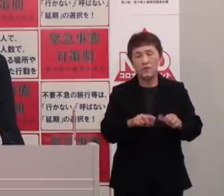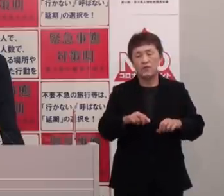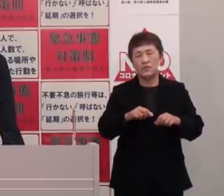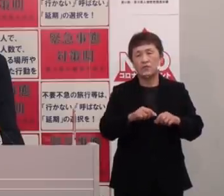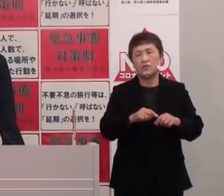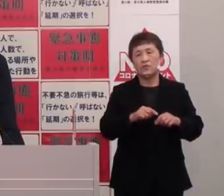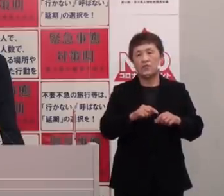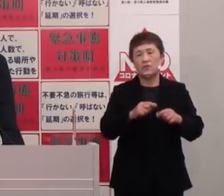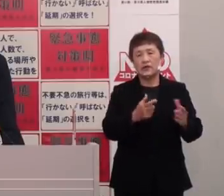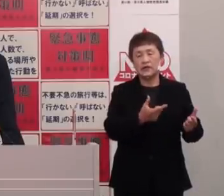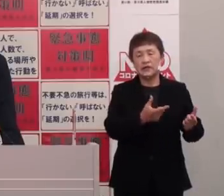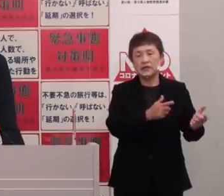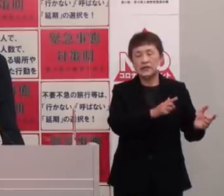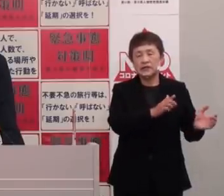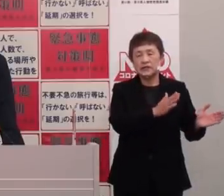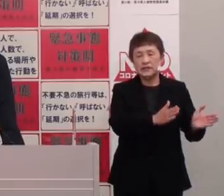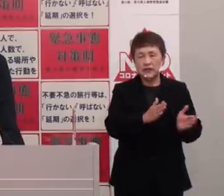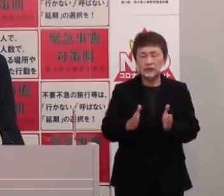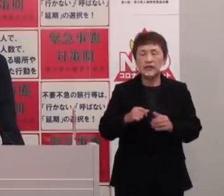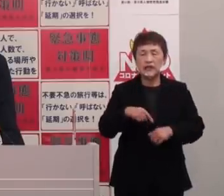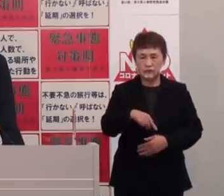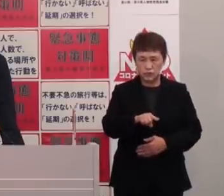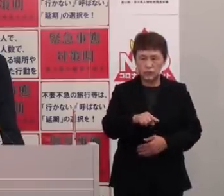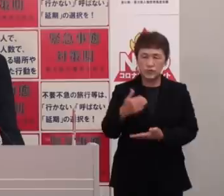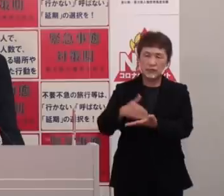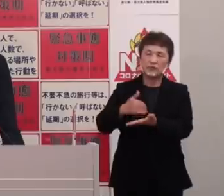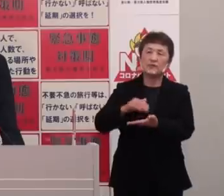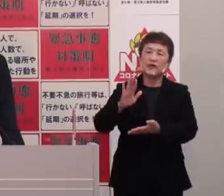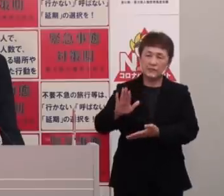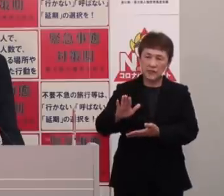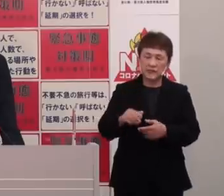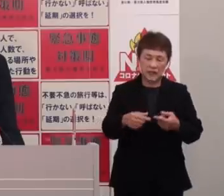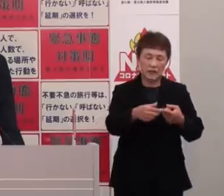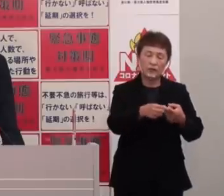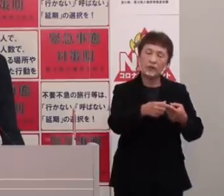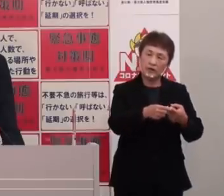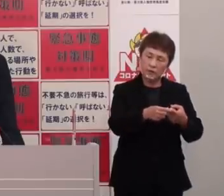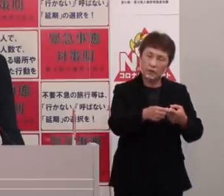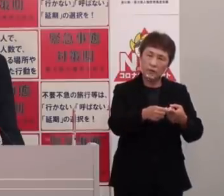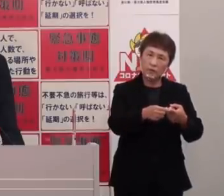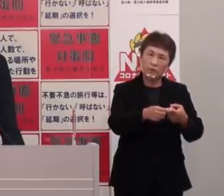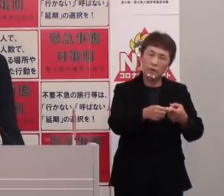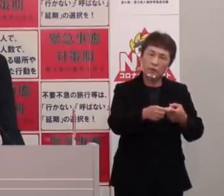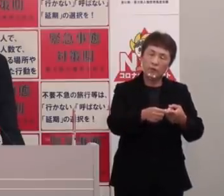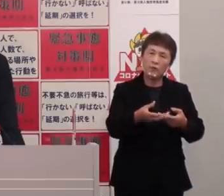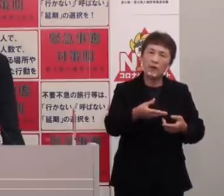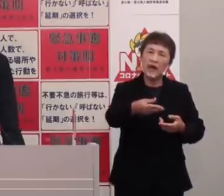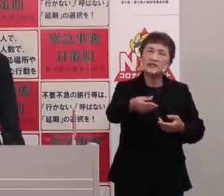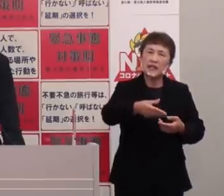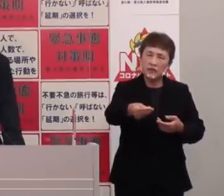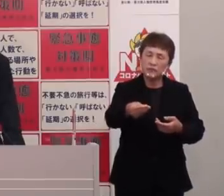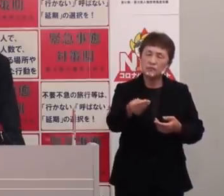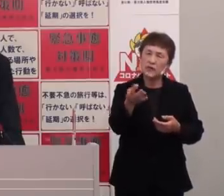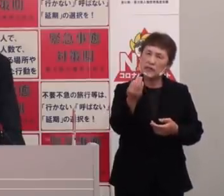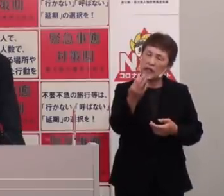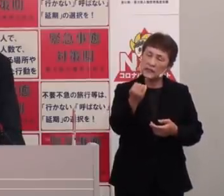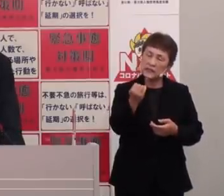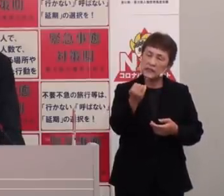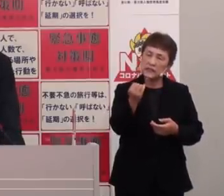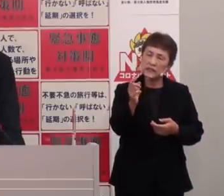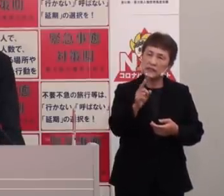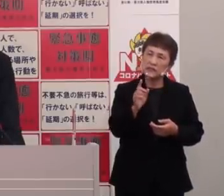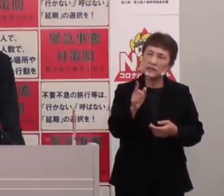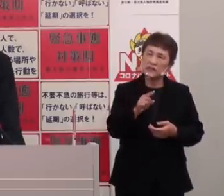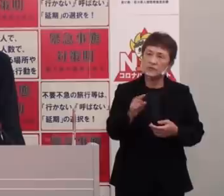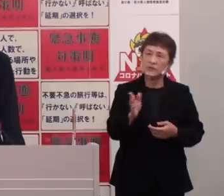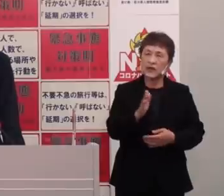、これのキャパシティって、例えばパルスオキシメーターやったら何台ぐらいが貸し出しでできるとか、そういう具体的なキャパシ